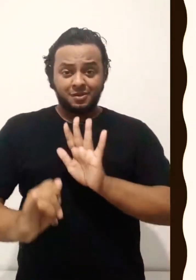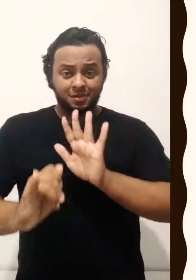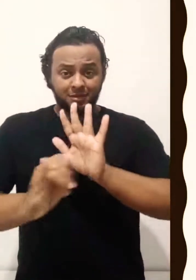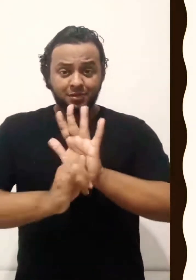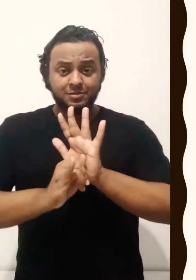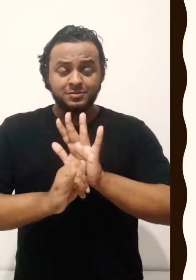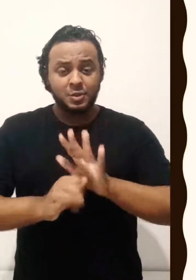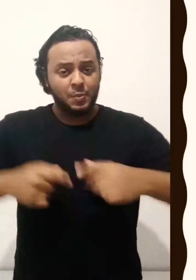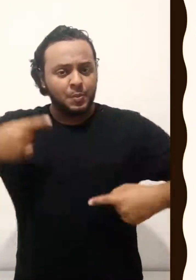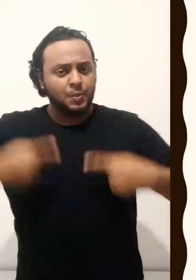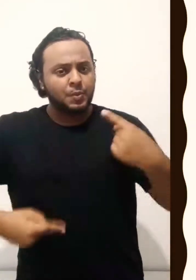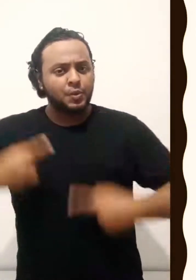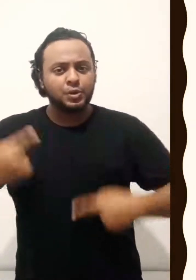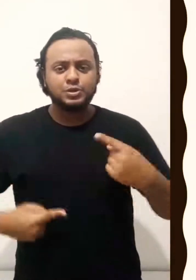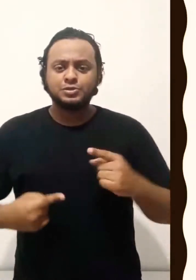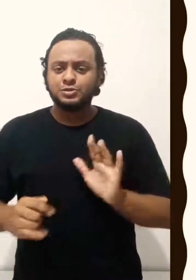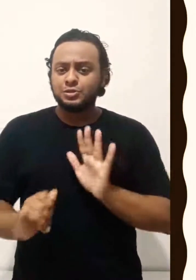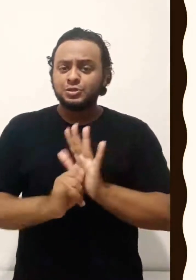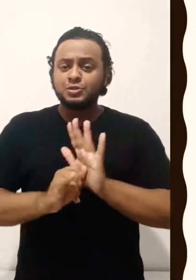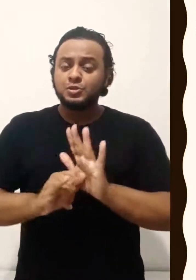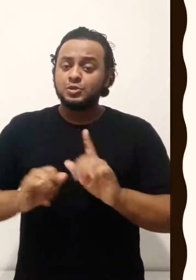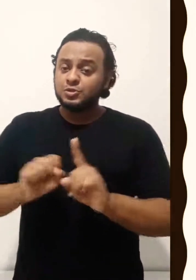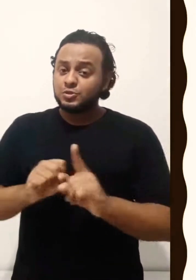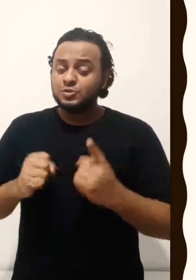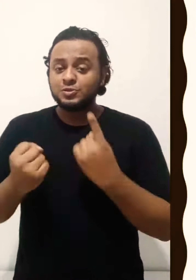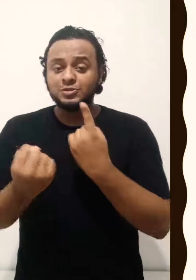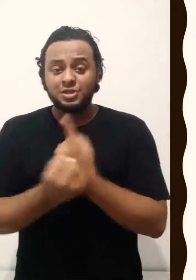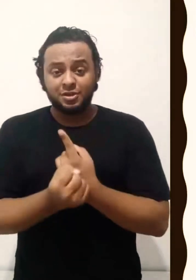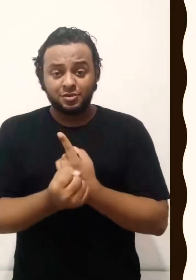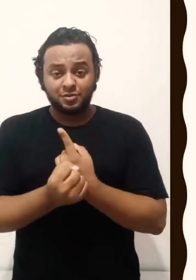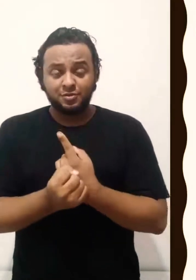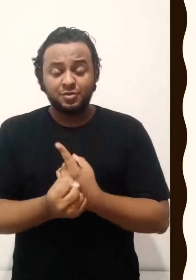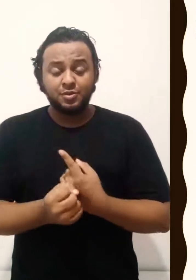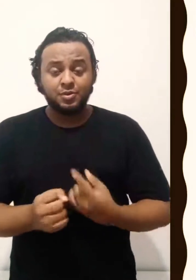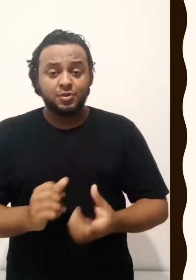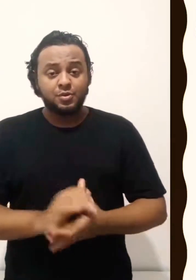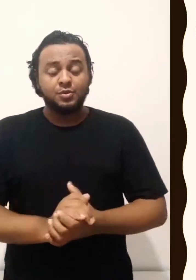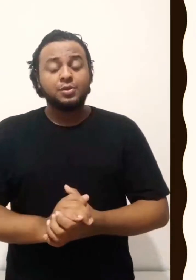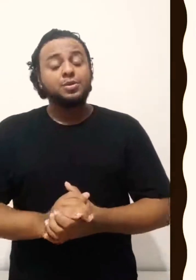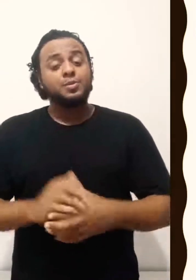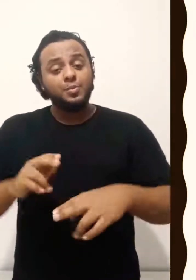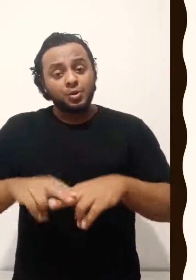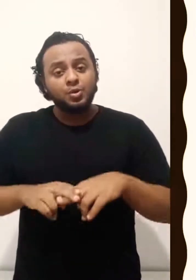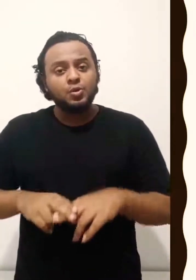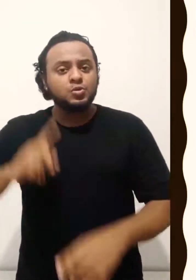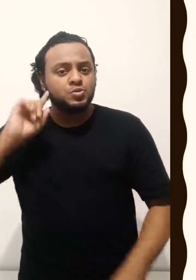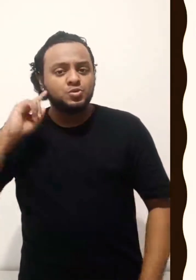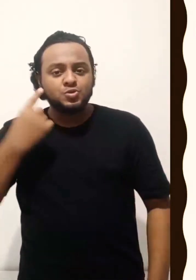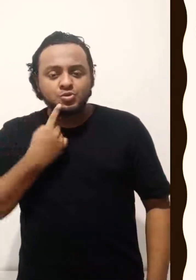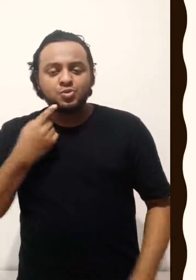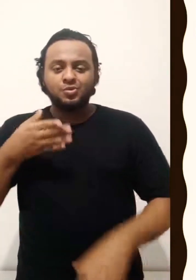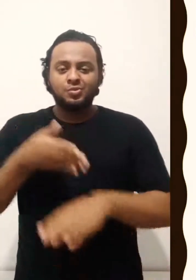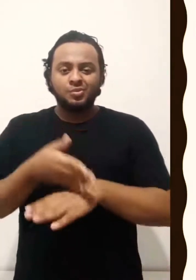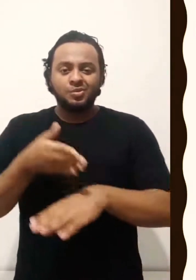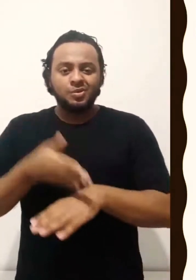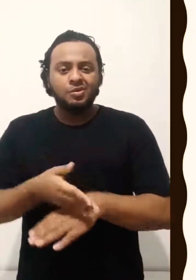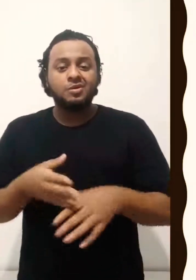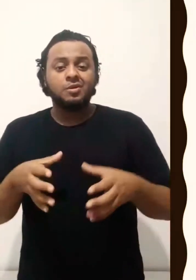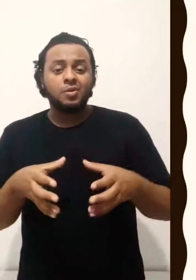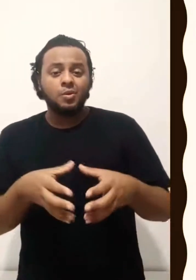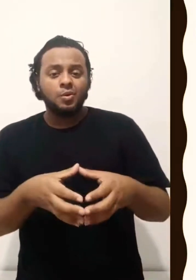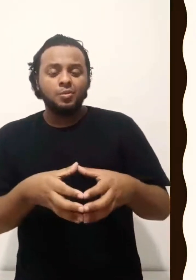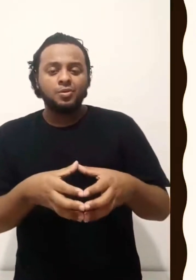assume uma identidade política, uma identidade social, e o surdo ele participa